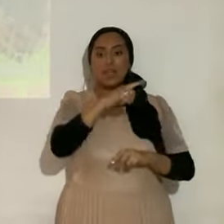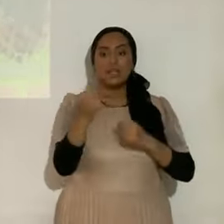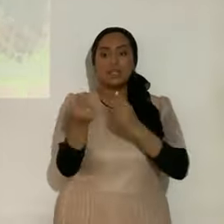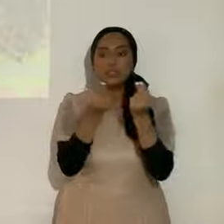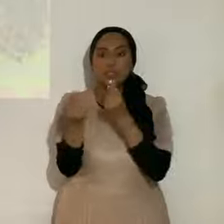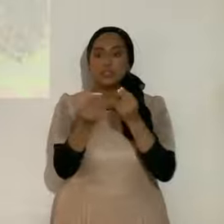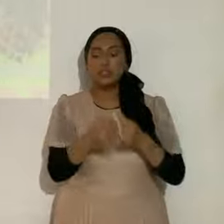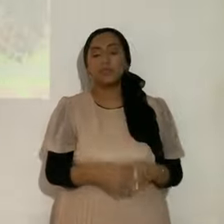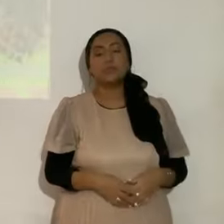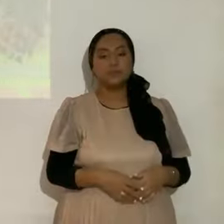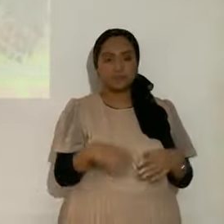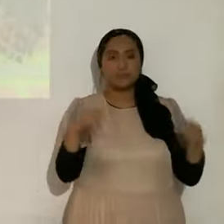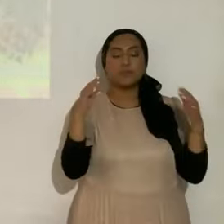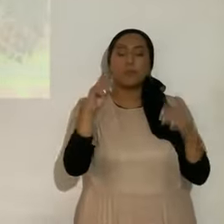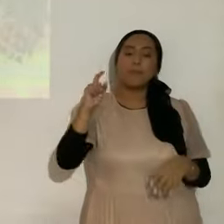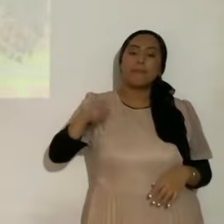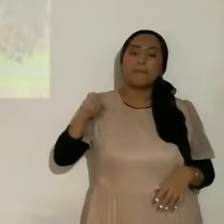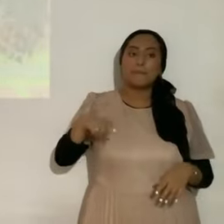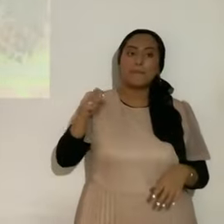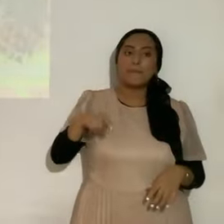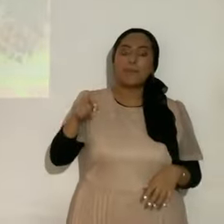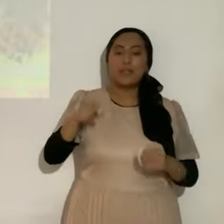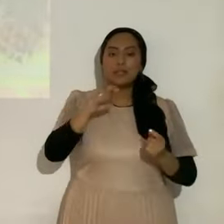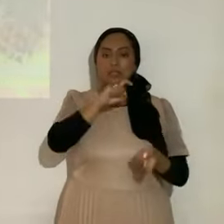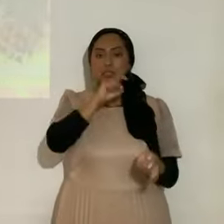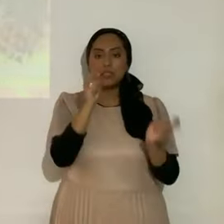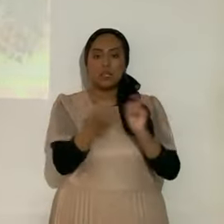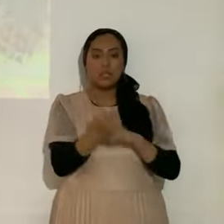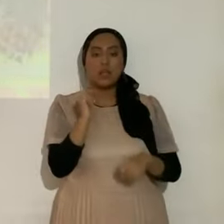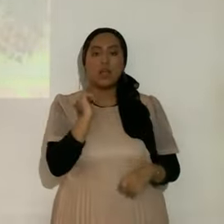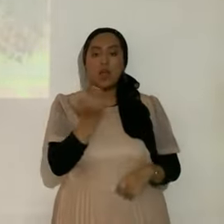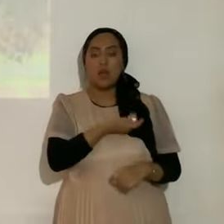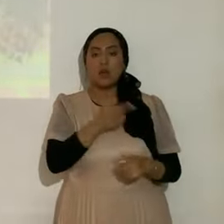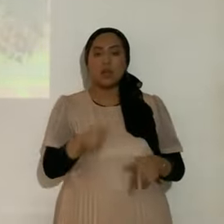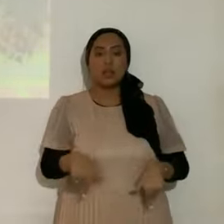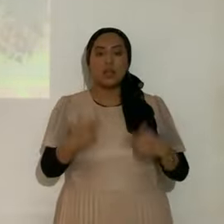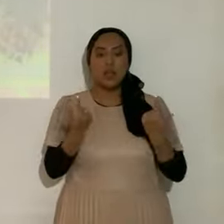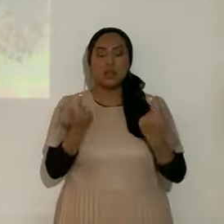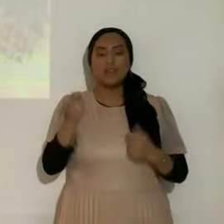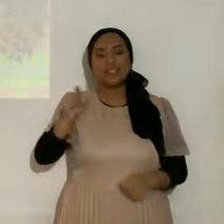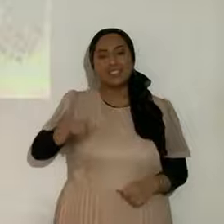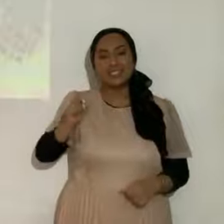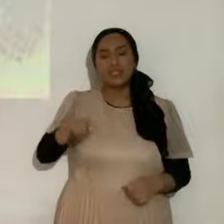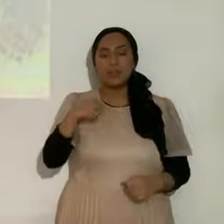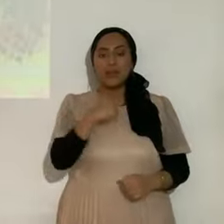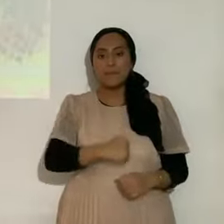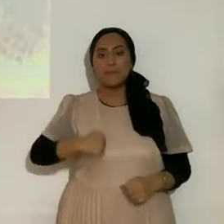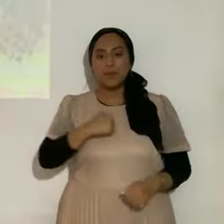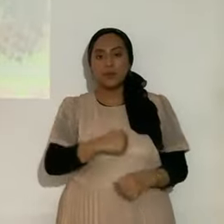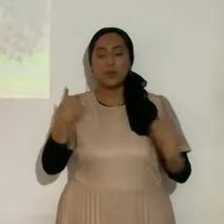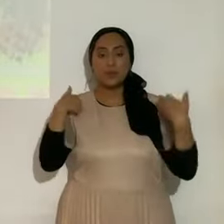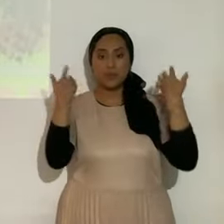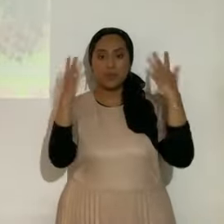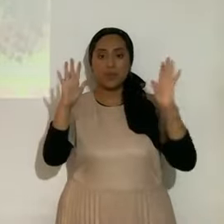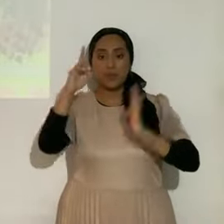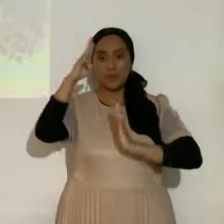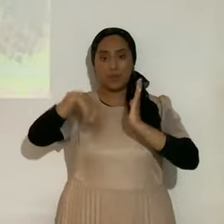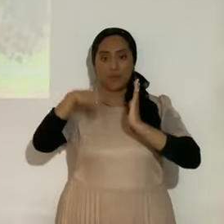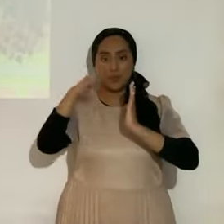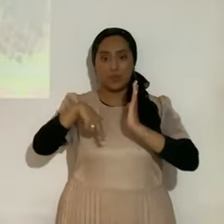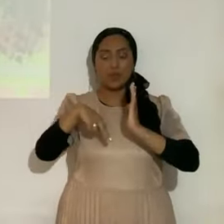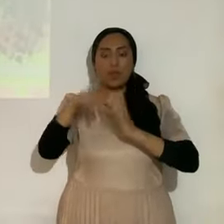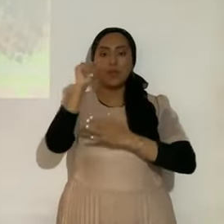Aleluya. Es necesario, hermanos, el cambio de vida. Es necesario el arrepentimiento, como leímos aquí